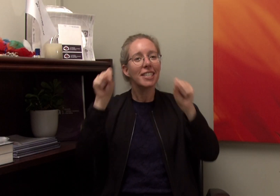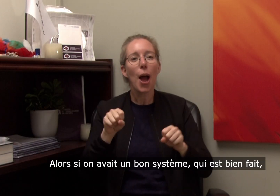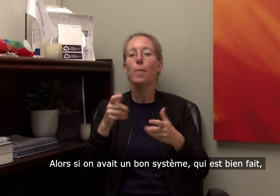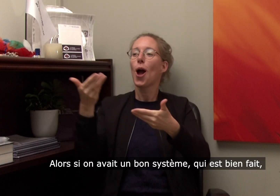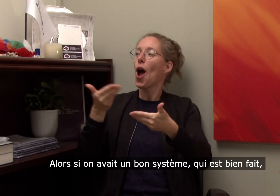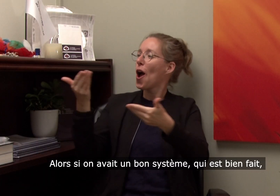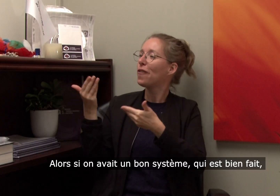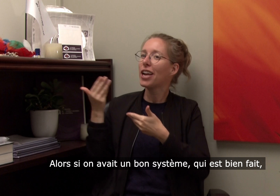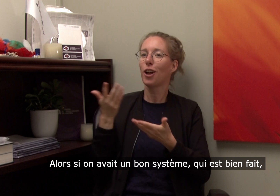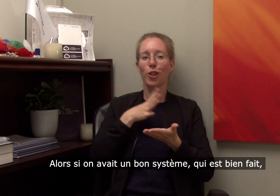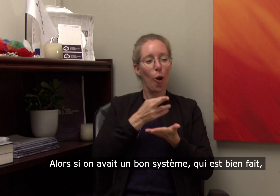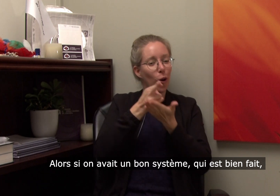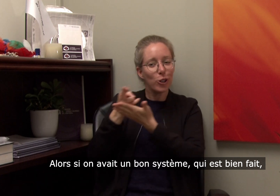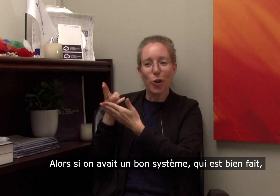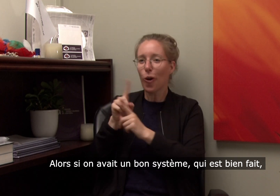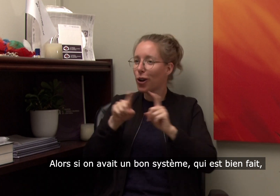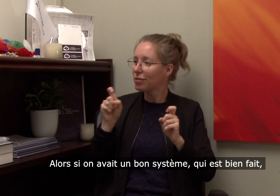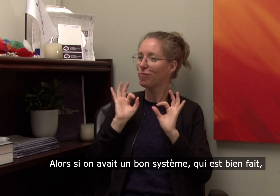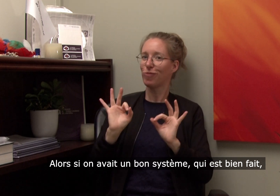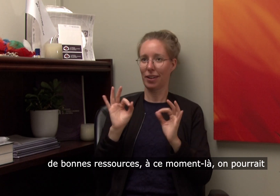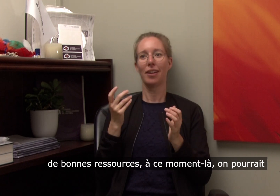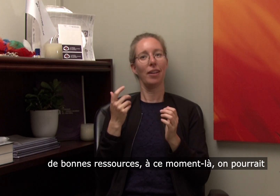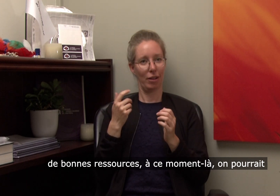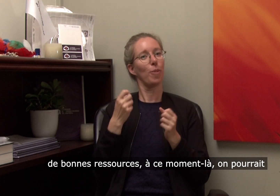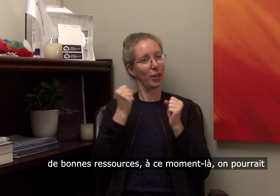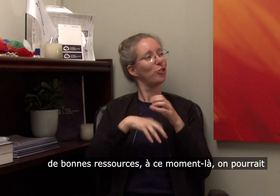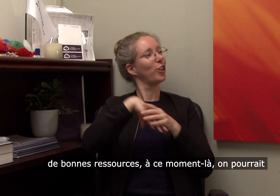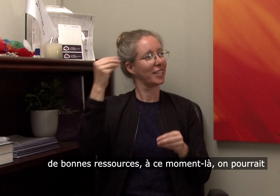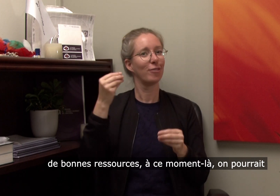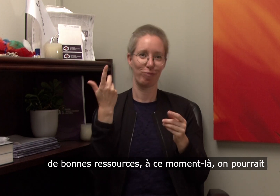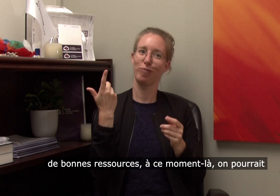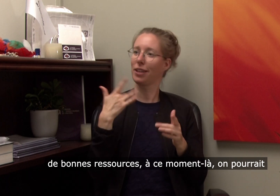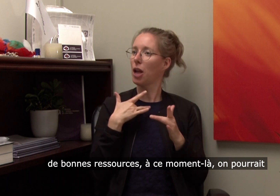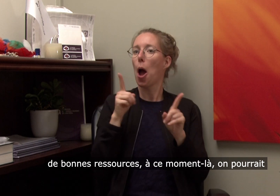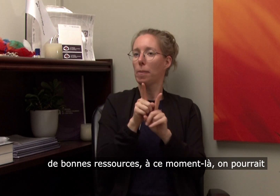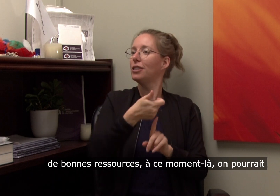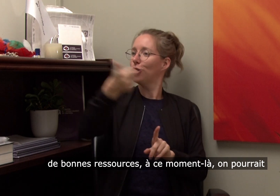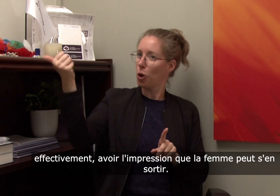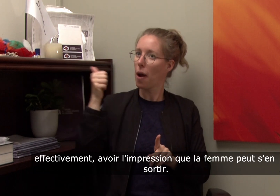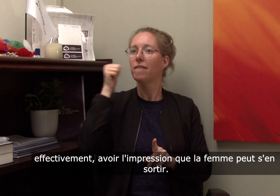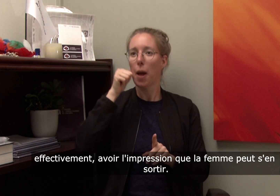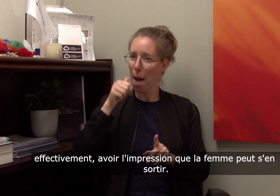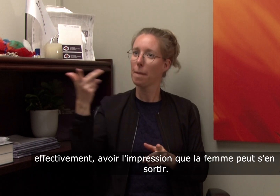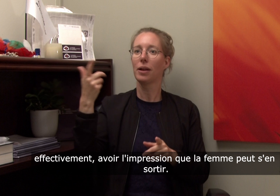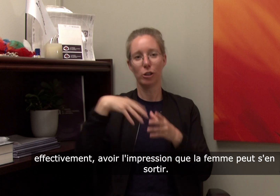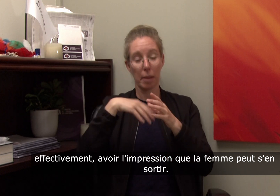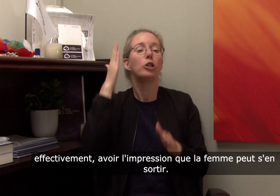Alors, si on avait un bon système qui est bien fait, de bonnes ressources, à ce moment-là, on pourrait effectivement avoir l'impression que la